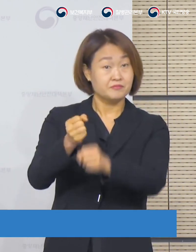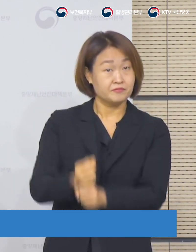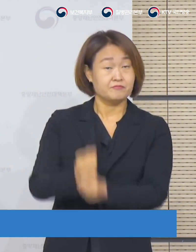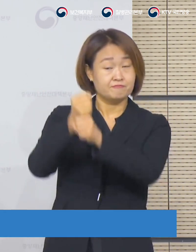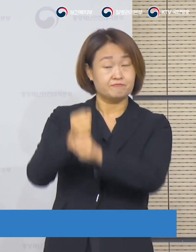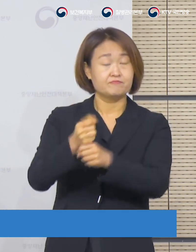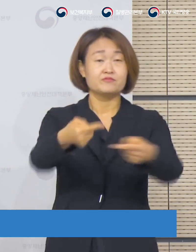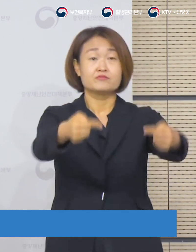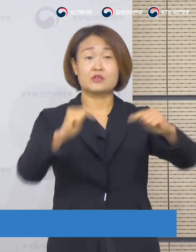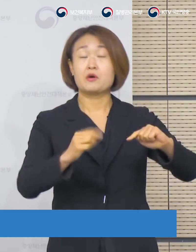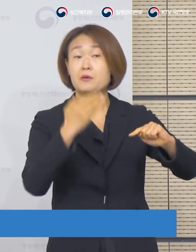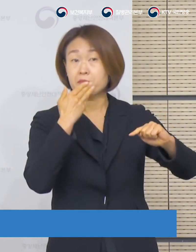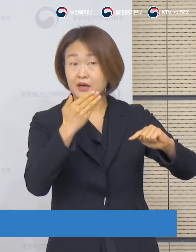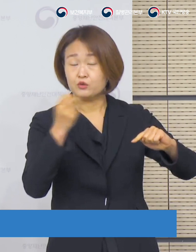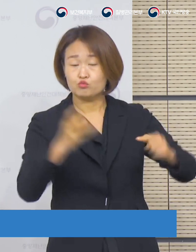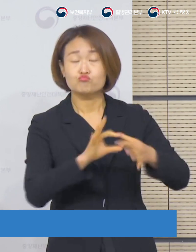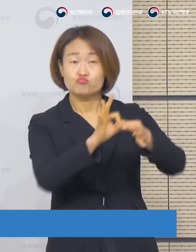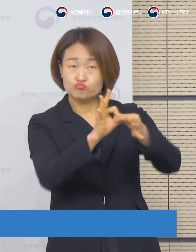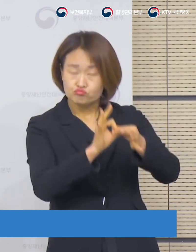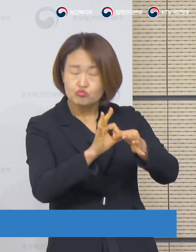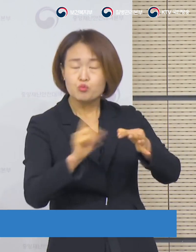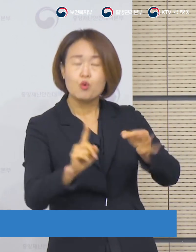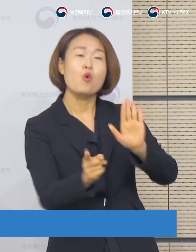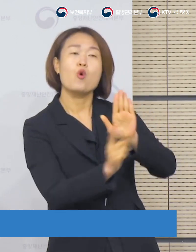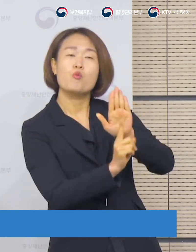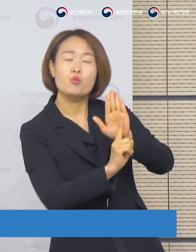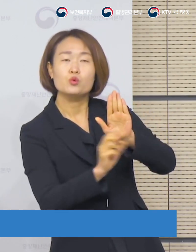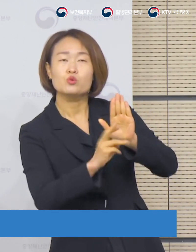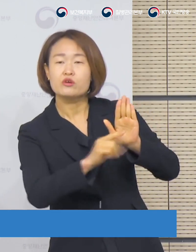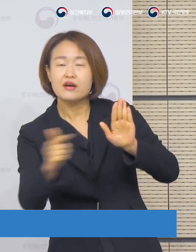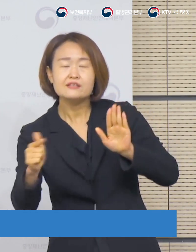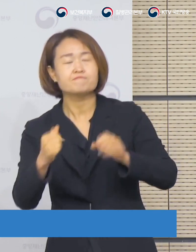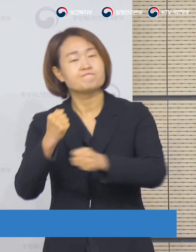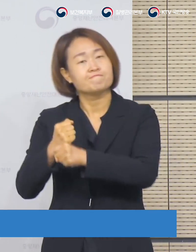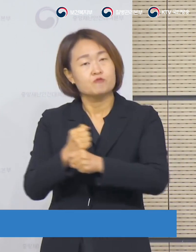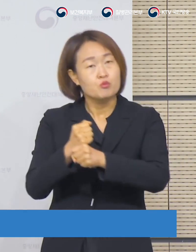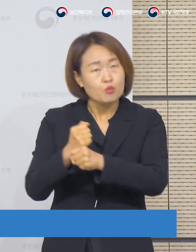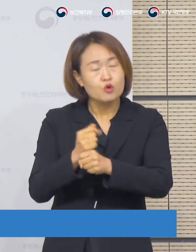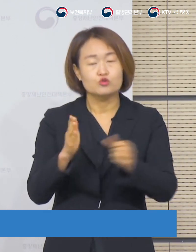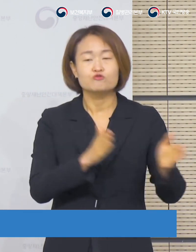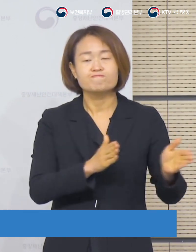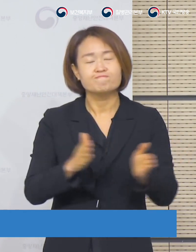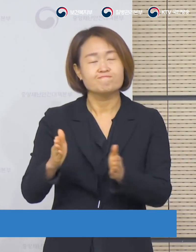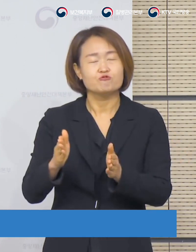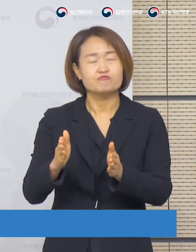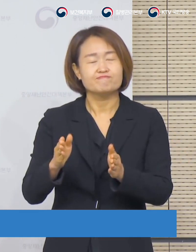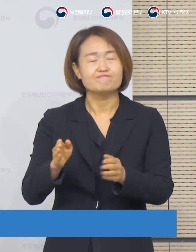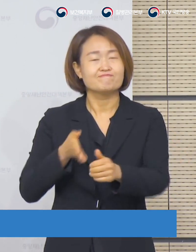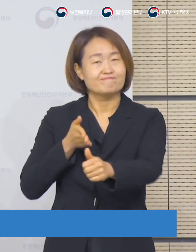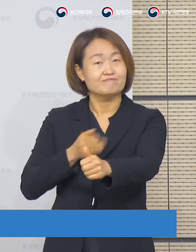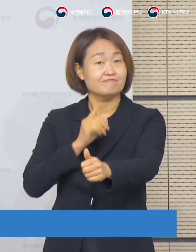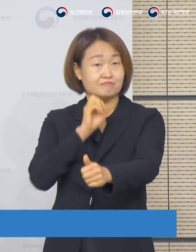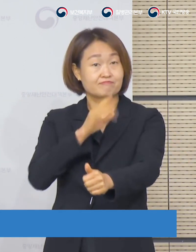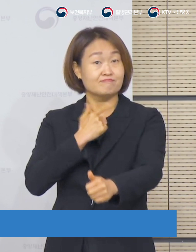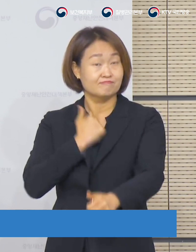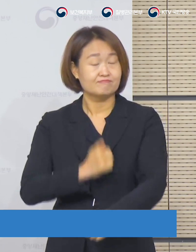참여하실 수 있으며 관련하여 홍보와 배지 제작 등 관계기관의 준비를 당부하셨습니다.